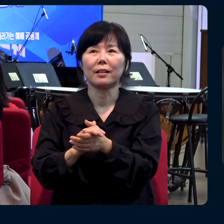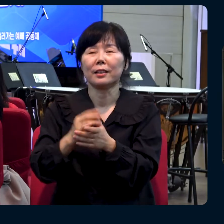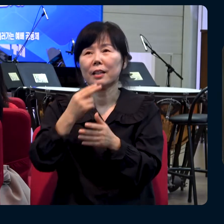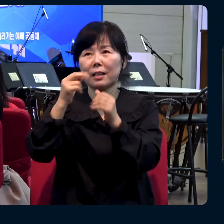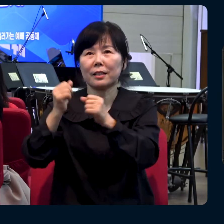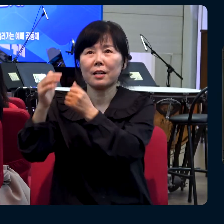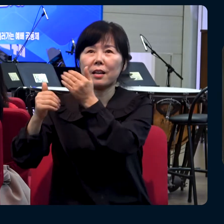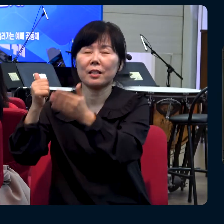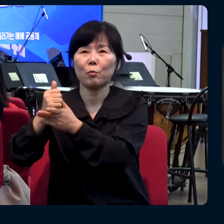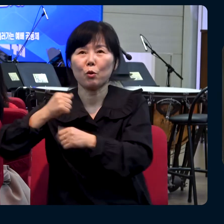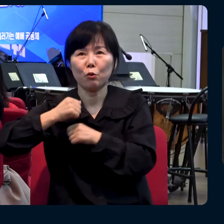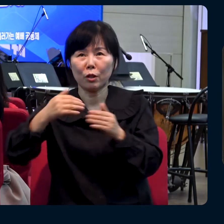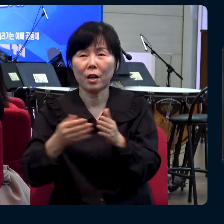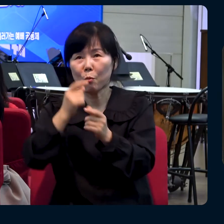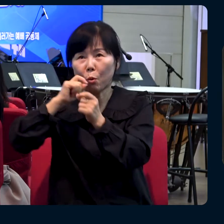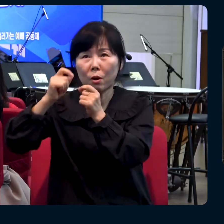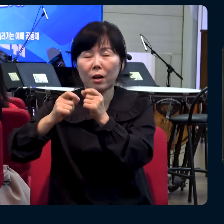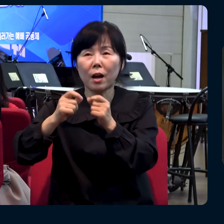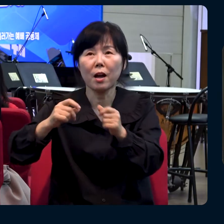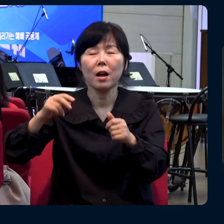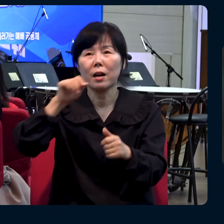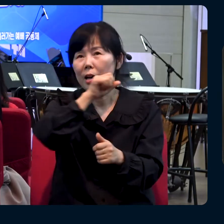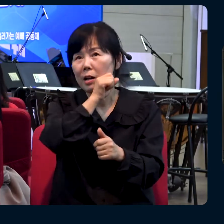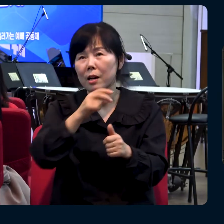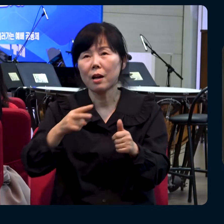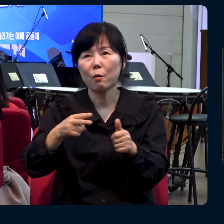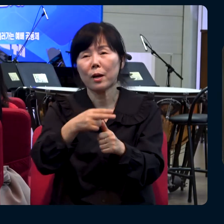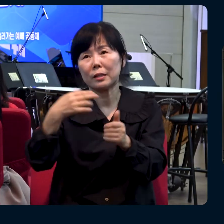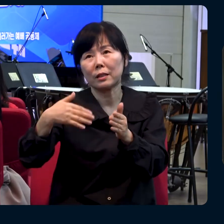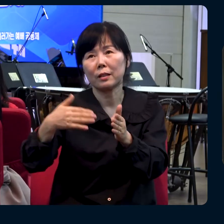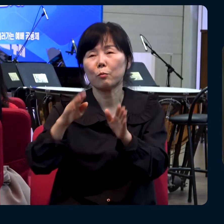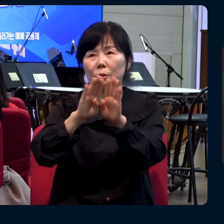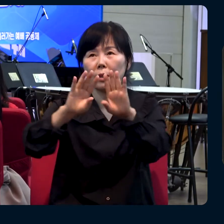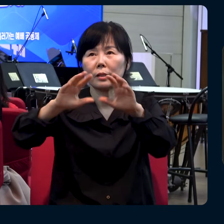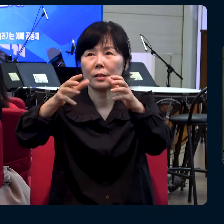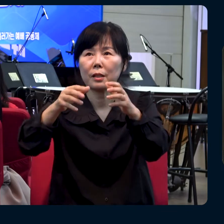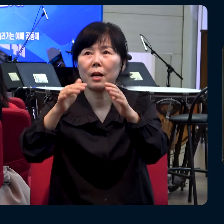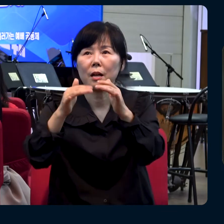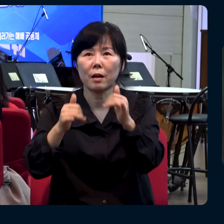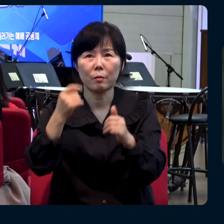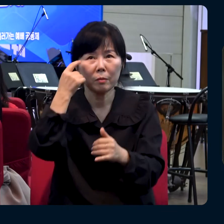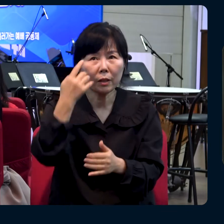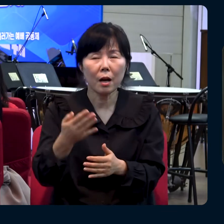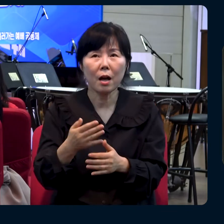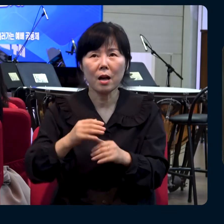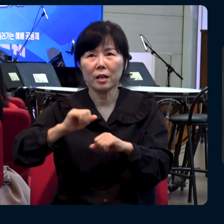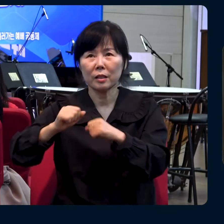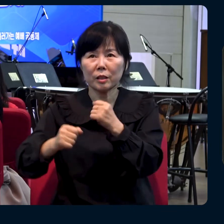하나님의 군대를 모였건 이 할례받지 않은 블레셋 사람 이리까 그가 그 짐승이 하나와 같이.